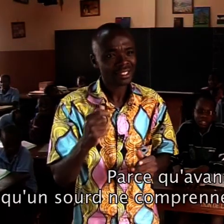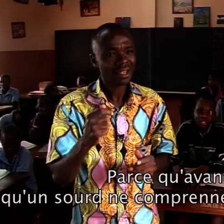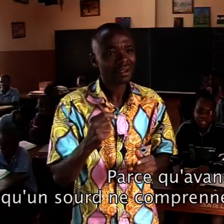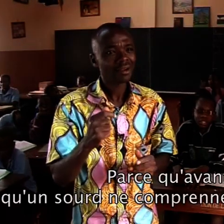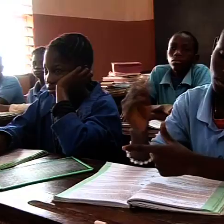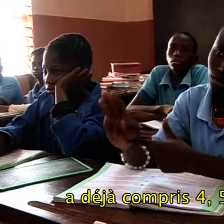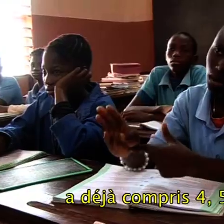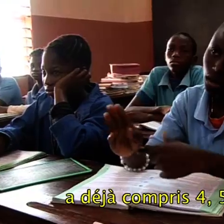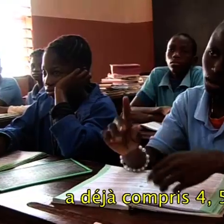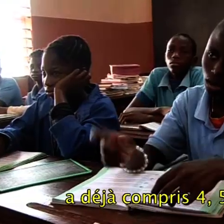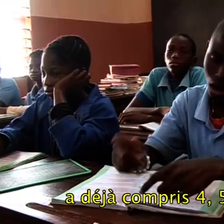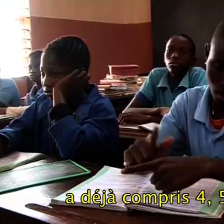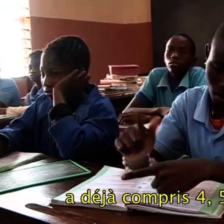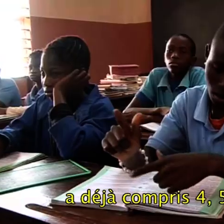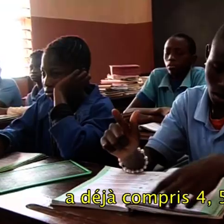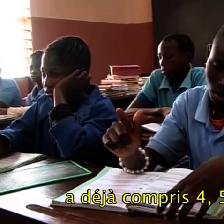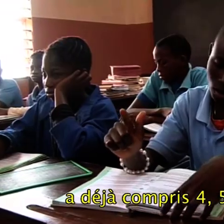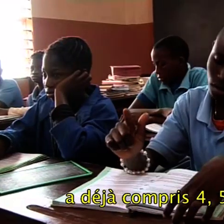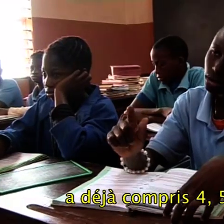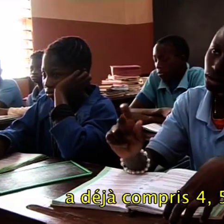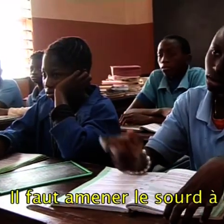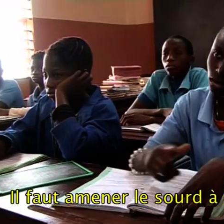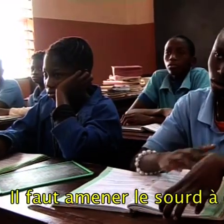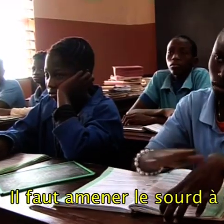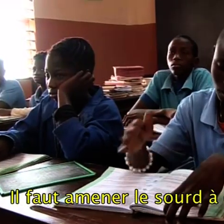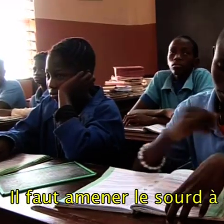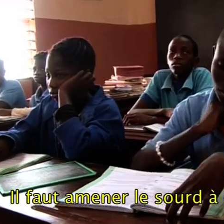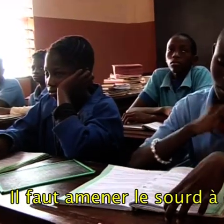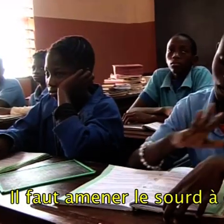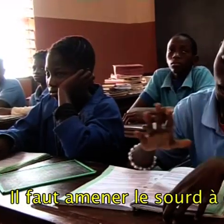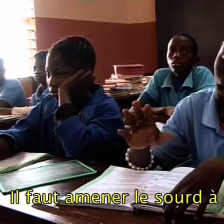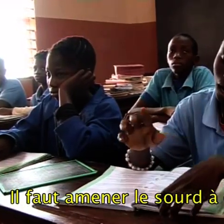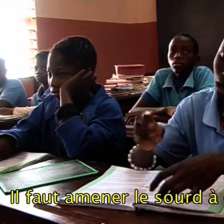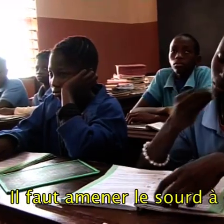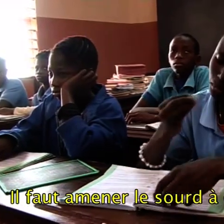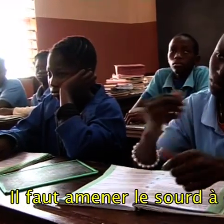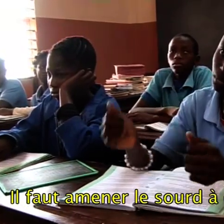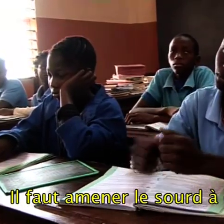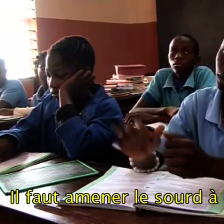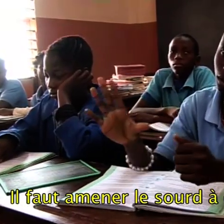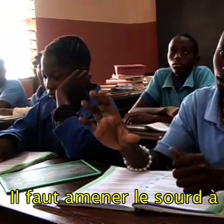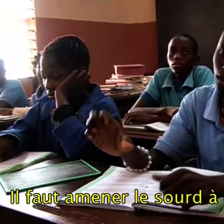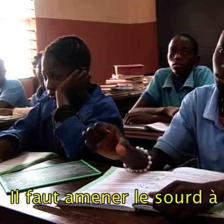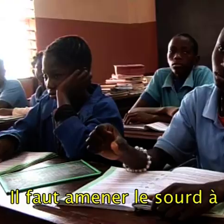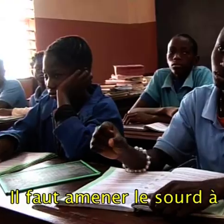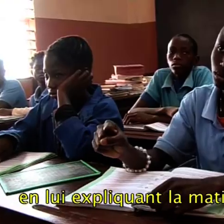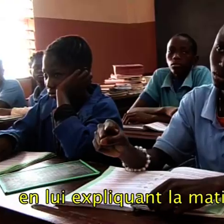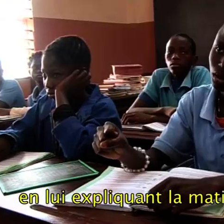déjà compris au moins 4 fois, 5 fois. Parce qu'il faut amener le sourd à comprendre. Donc vous